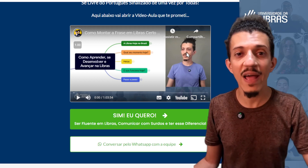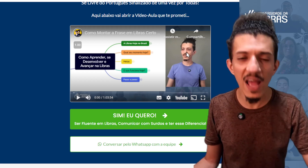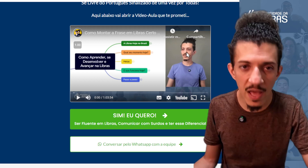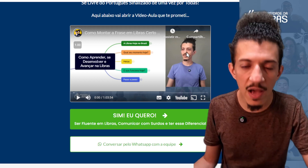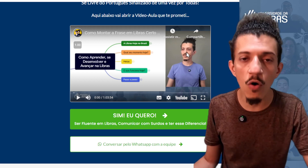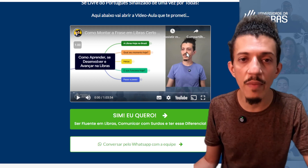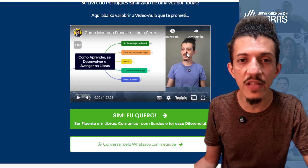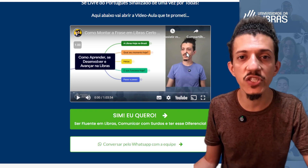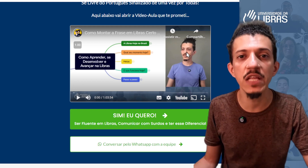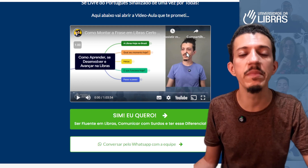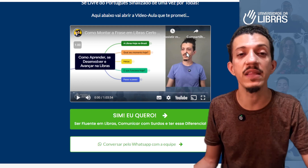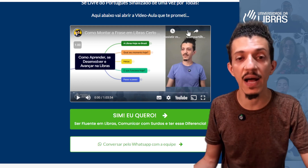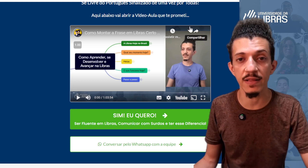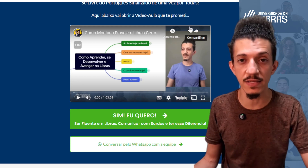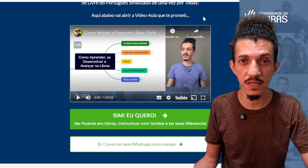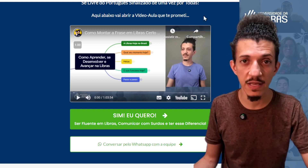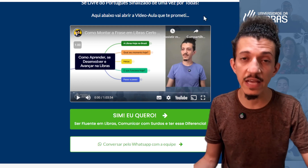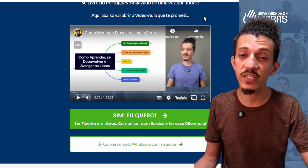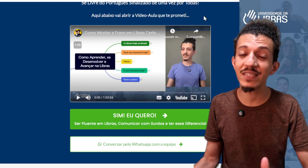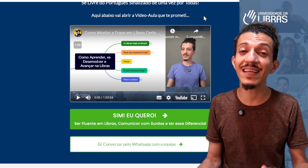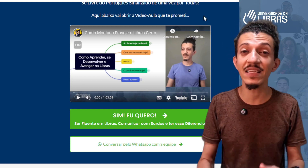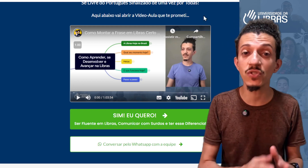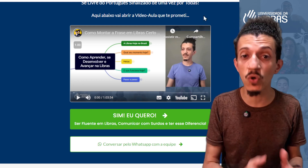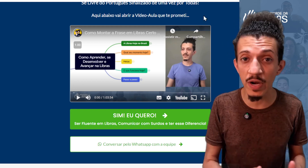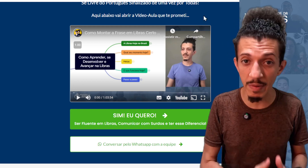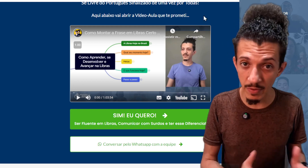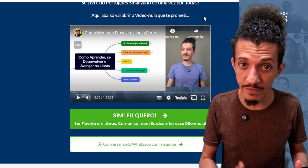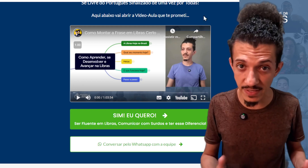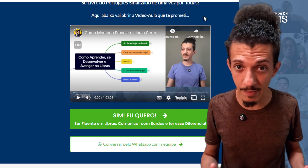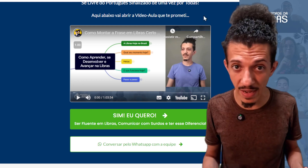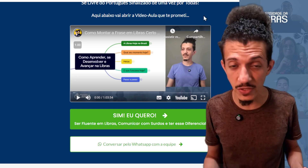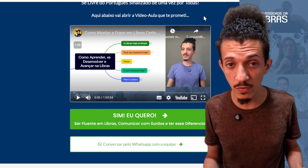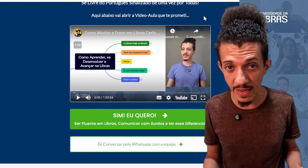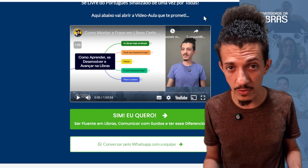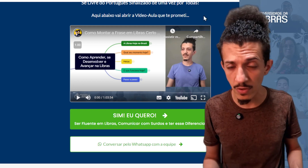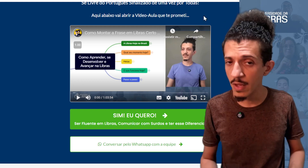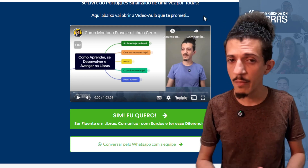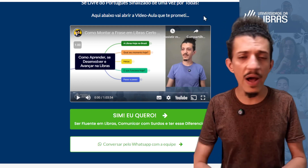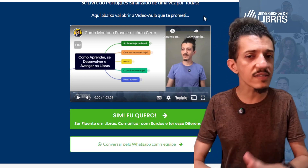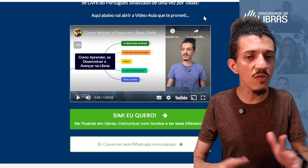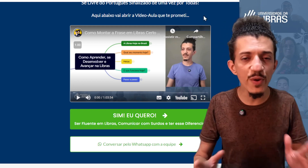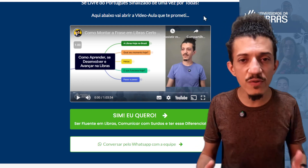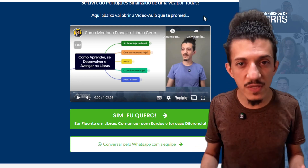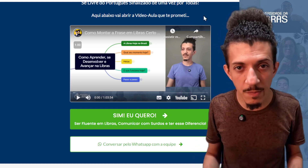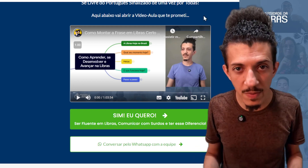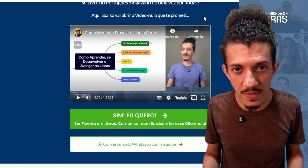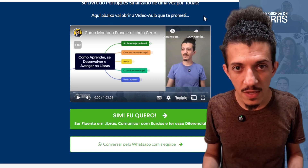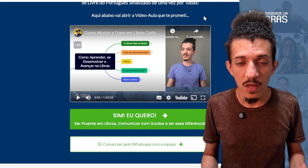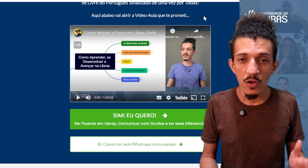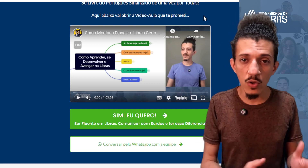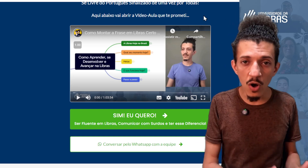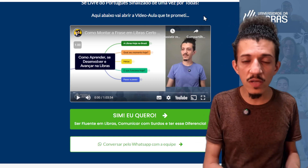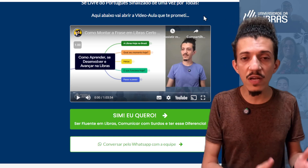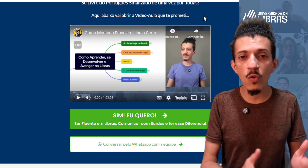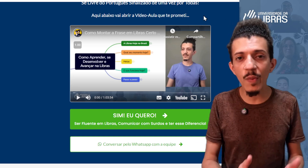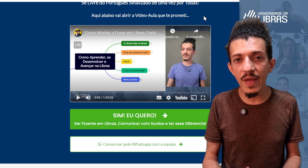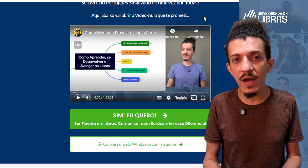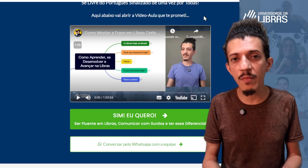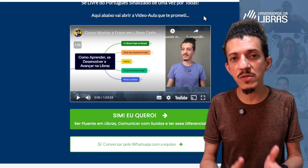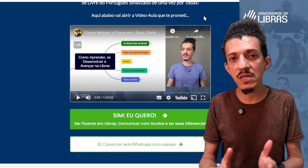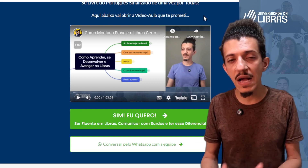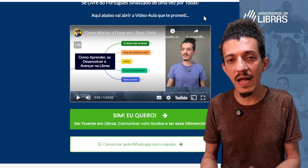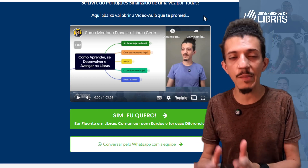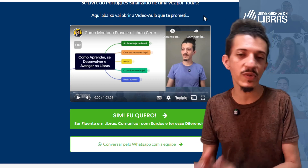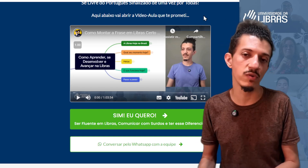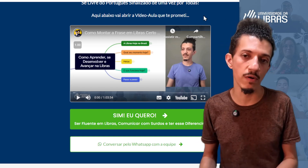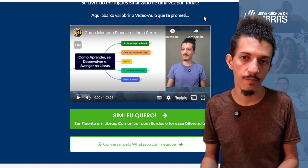são realmente limitadas e a gente seleciona para poder fazer parte do método? Por uma razão muito simples, nós